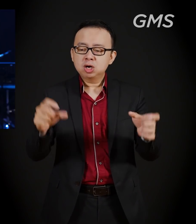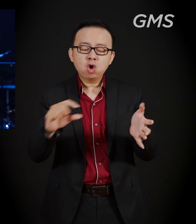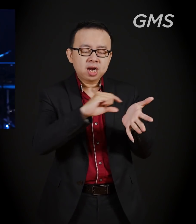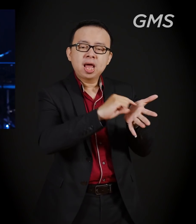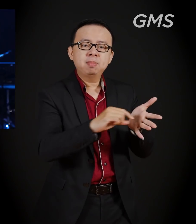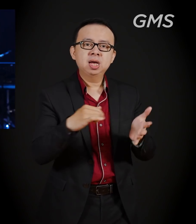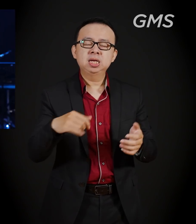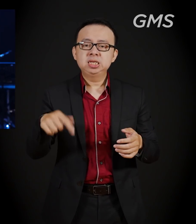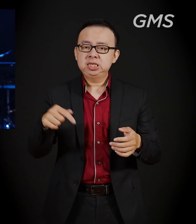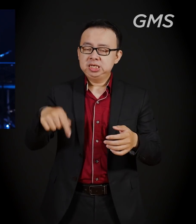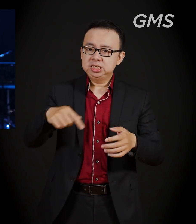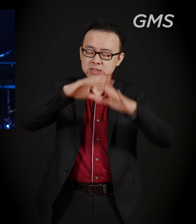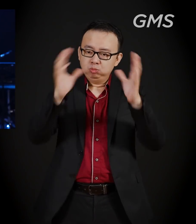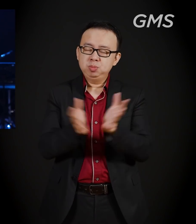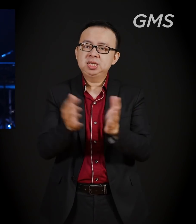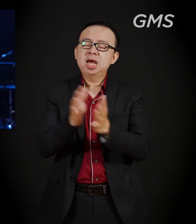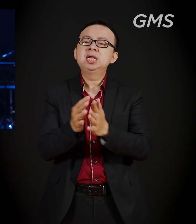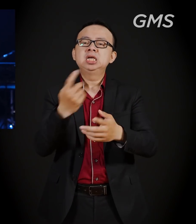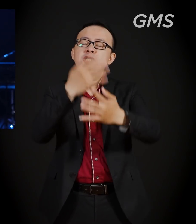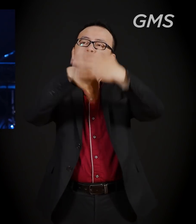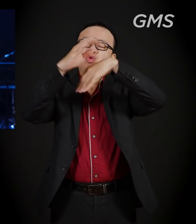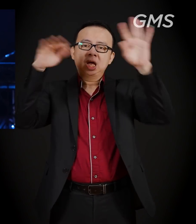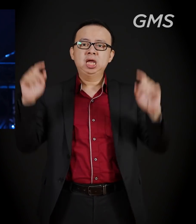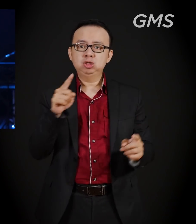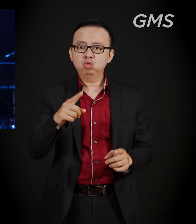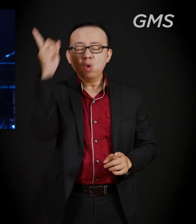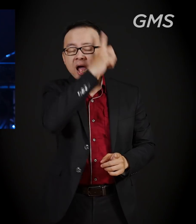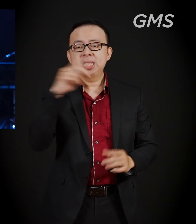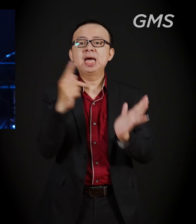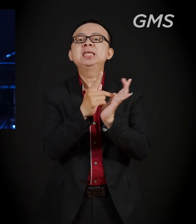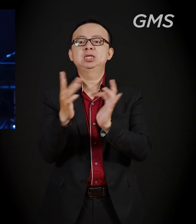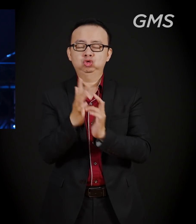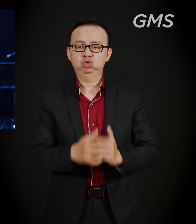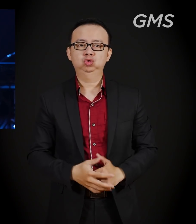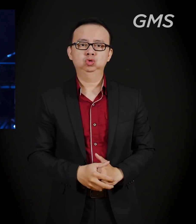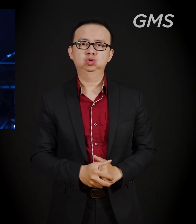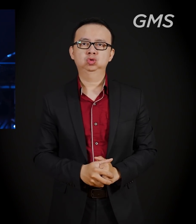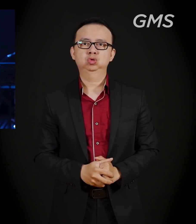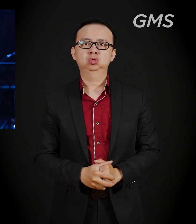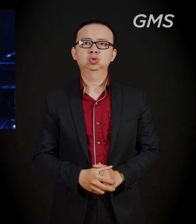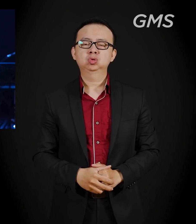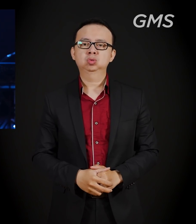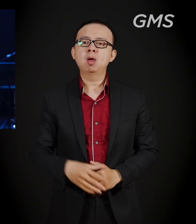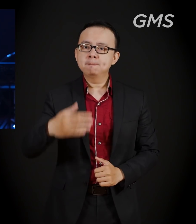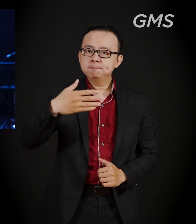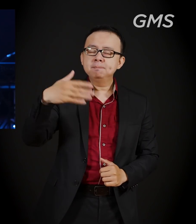selamat kecuali di dalam nama Yesus. Yang setuju sama saya katakan amin. Amin.